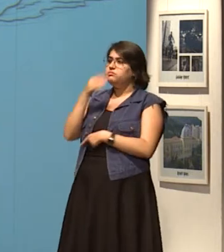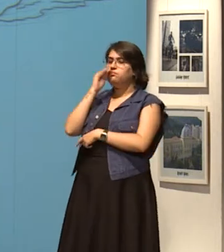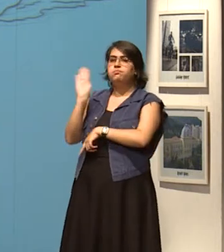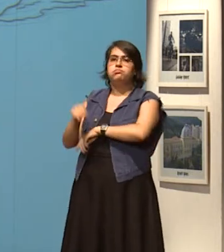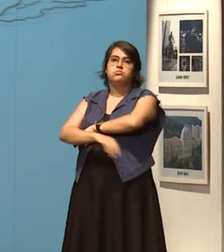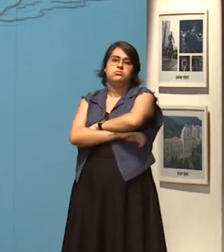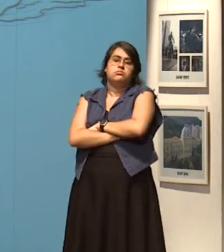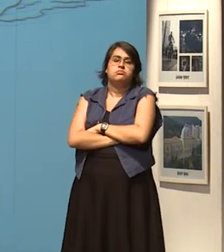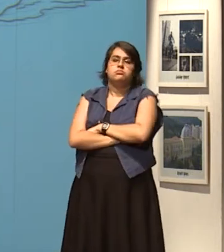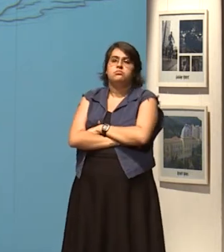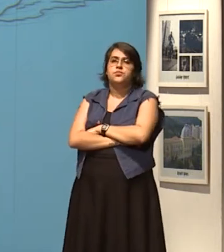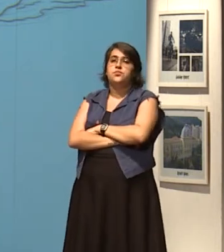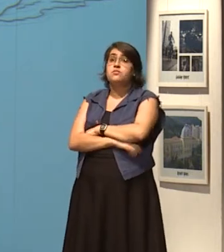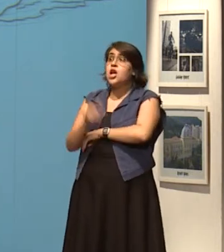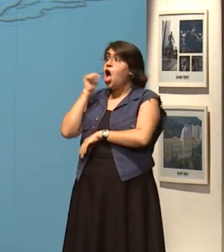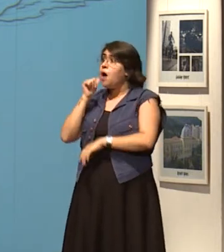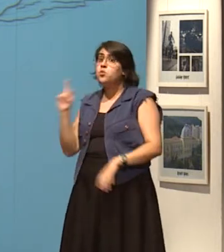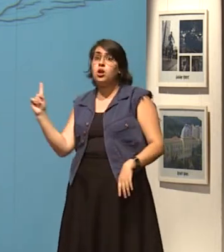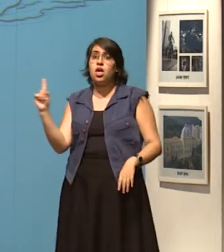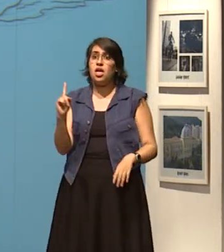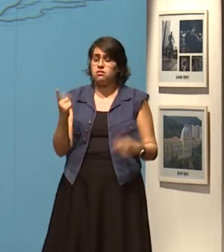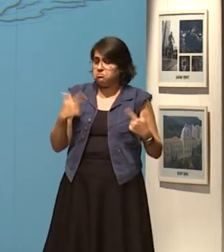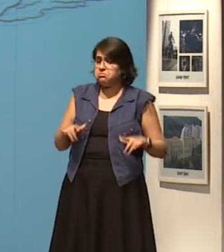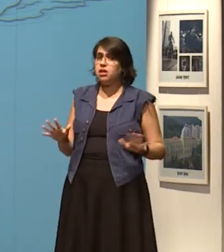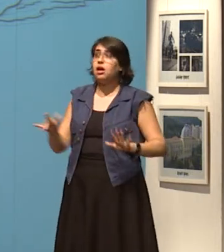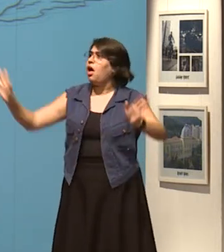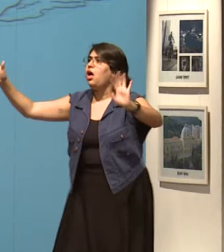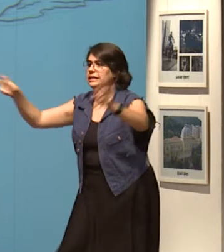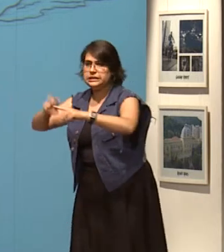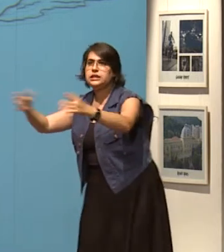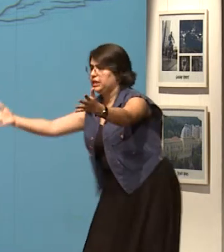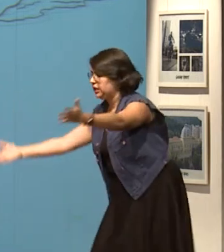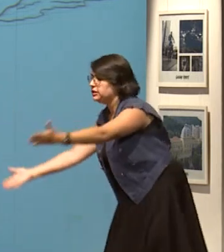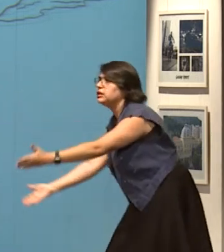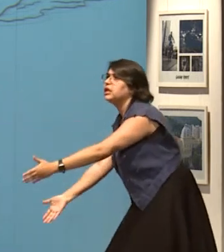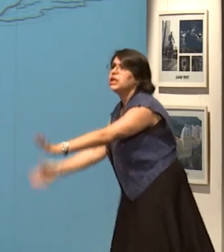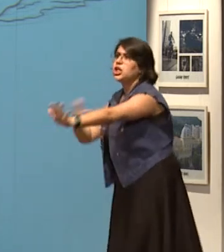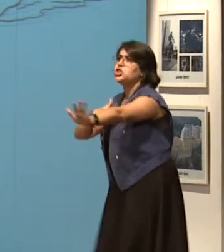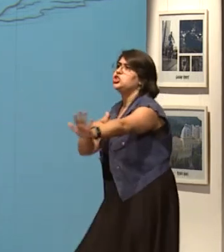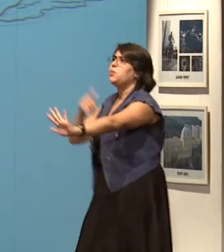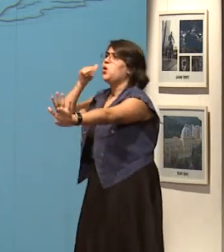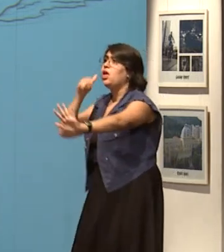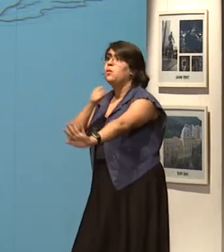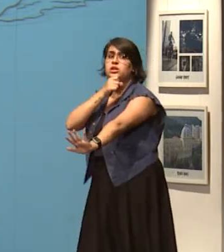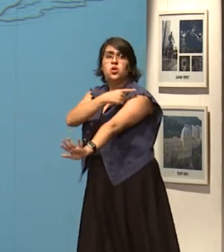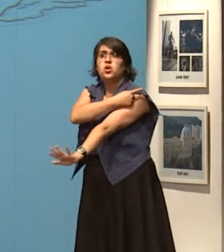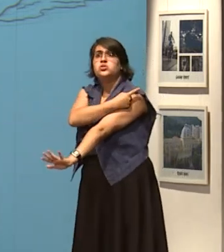sacolas e ignora. Agora, se for uma mulher sem nada, não, não, senta aqui, por favor. É uma